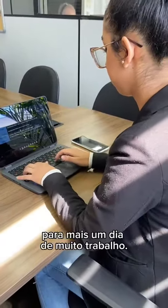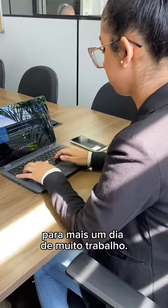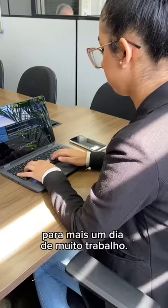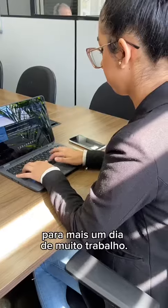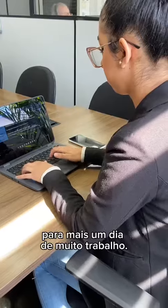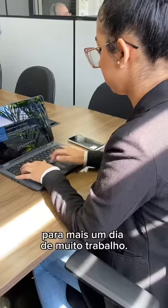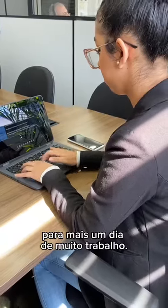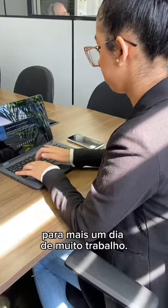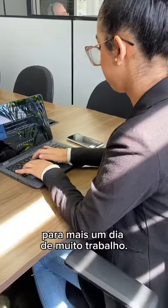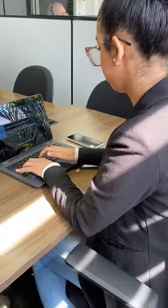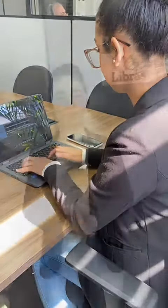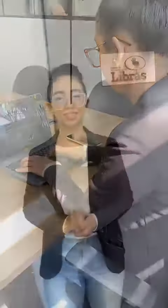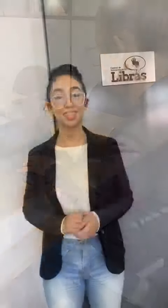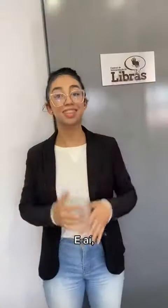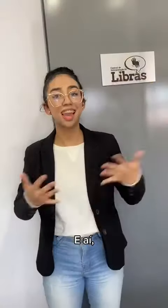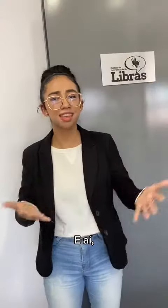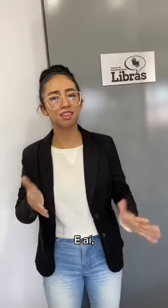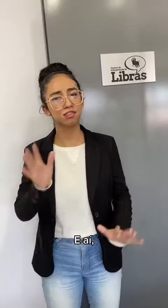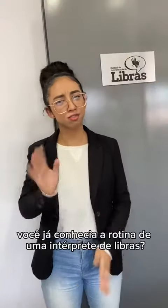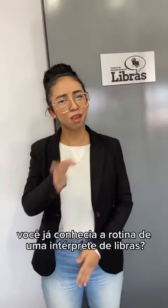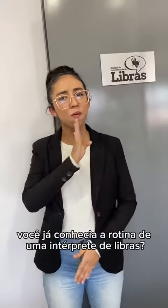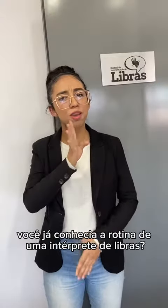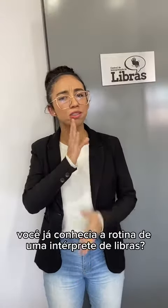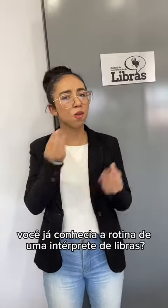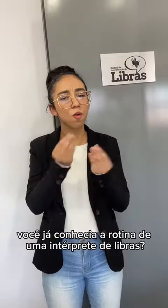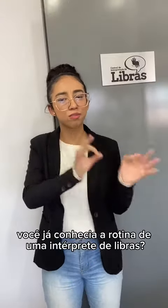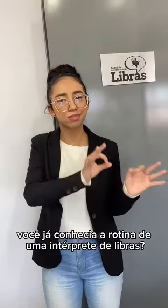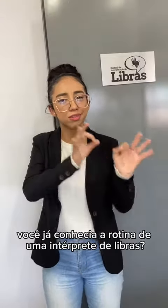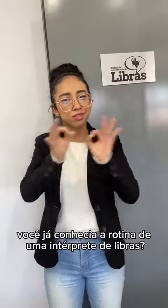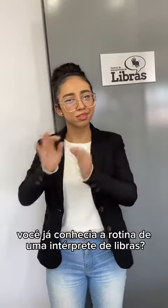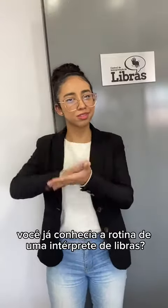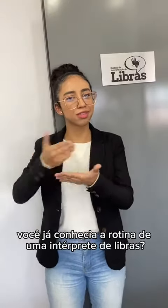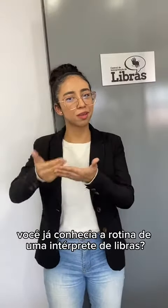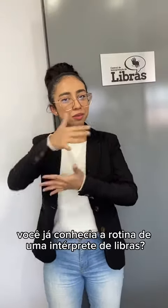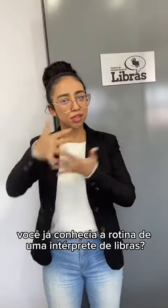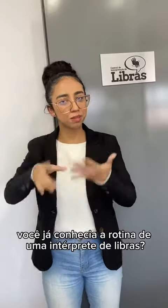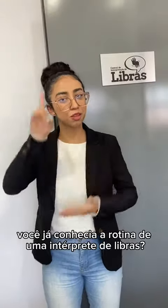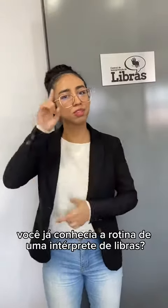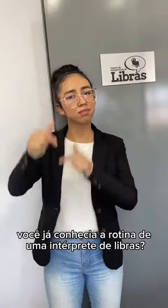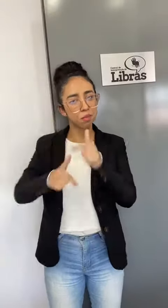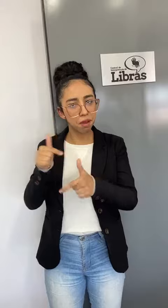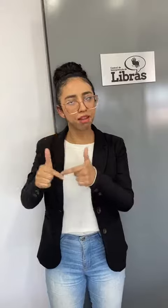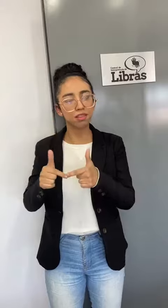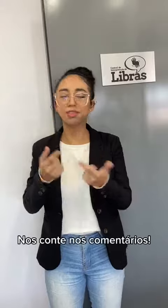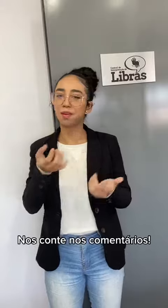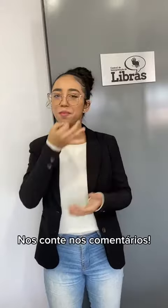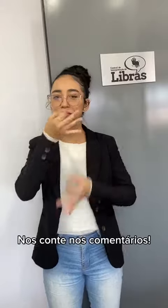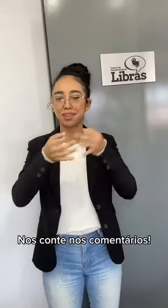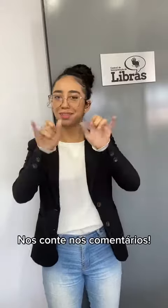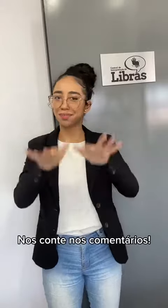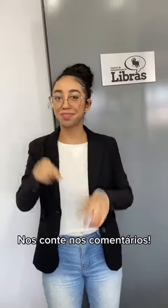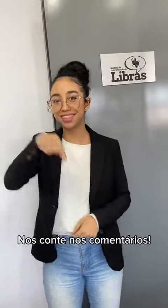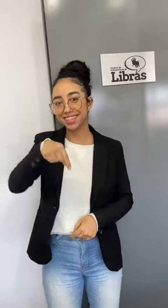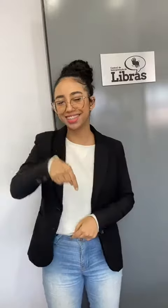de muito trabalho. E aí, você já conhecia a rotina de uma intérprete de Libras? Nos conte nos comentários!